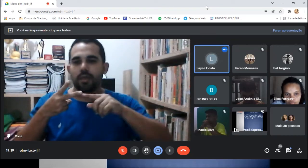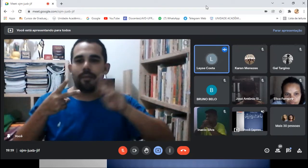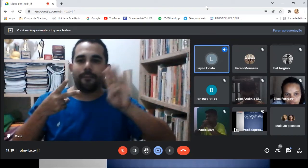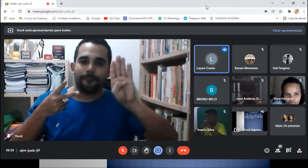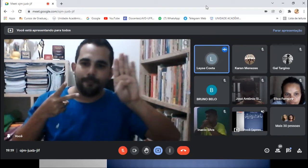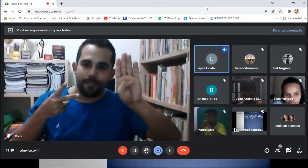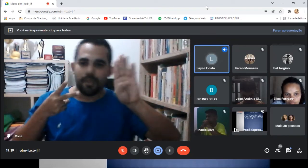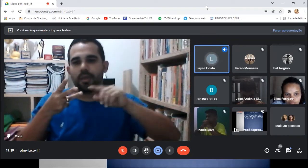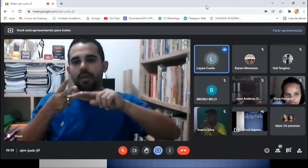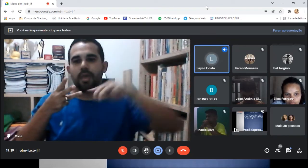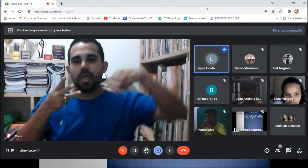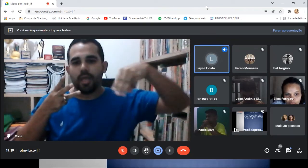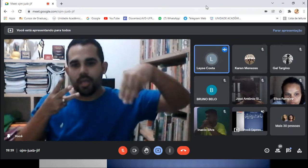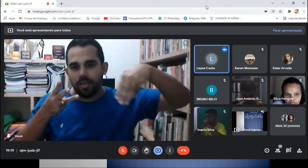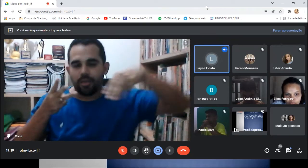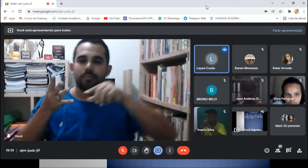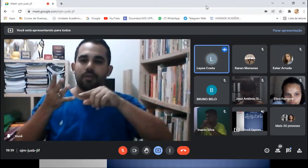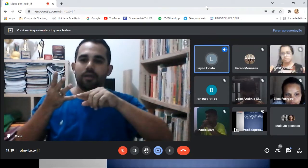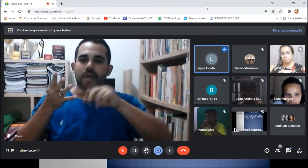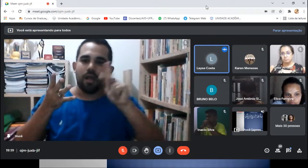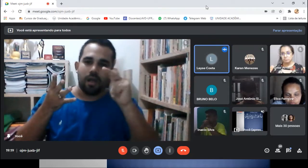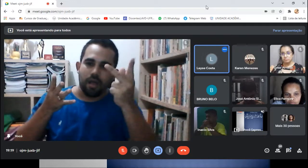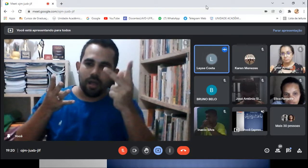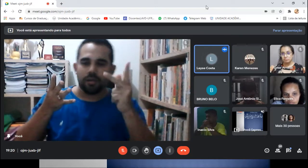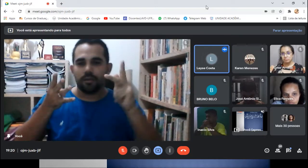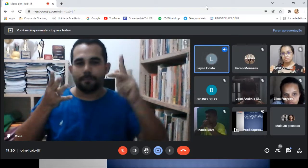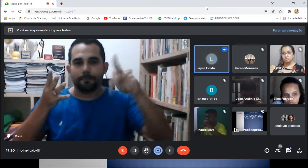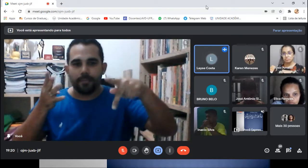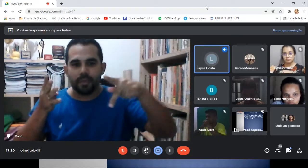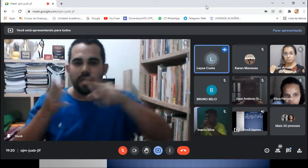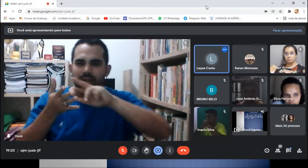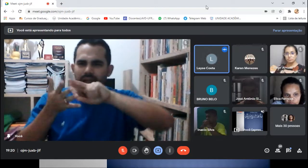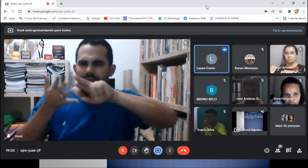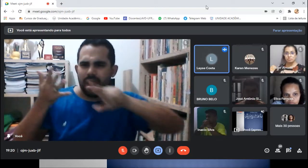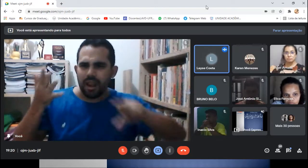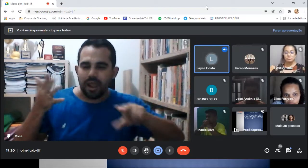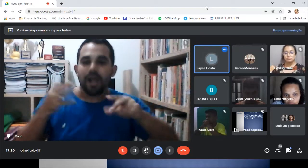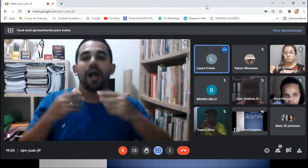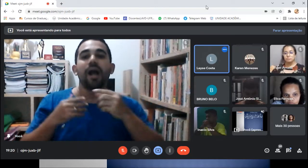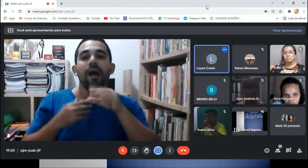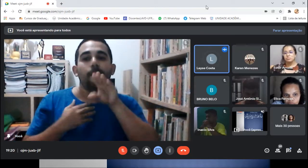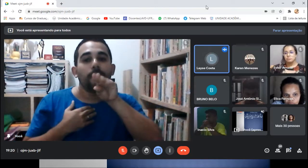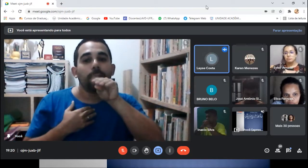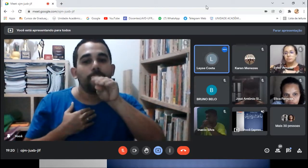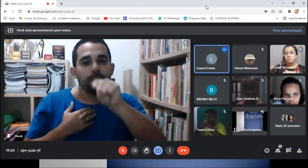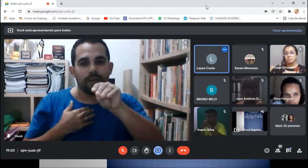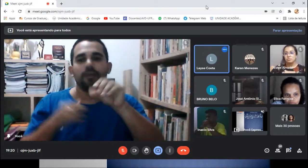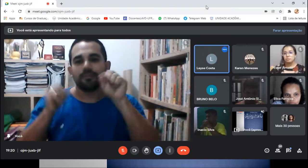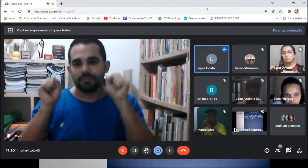tem a entonação do P e o B, tem os encontros vocálicos, H, certo? Isso são